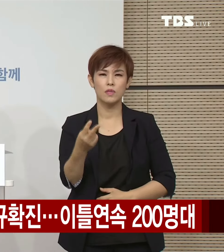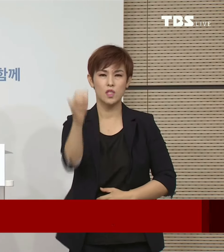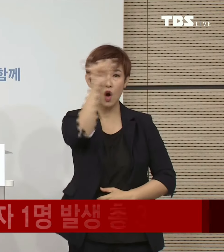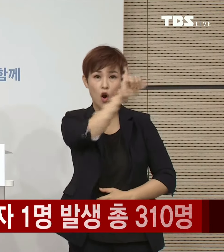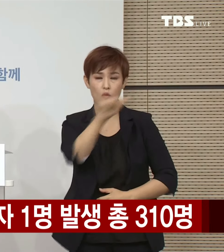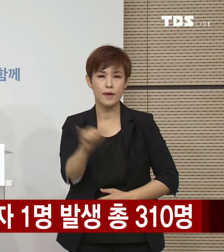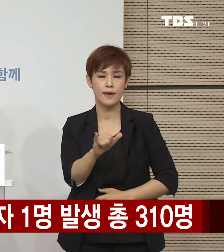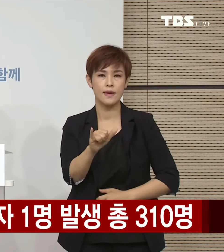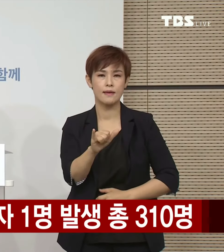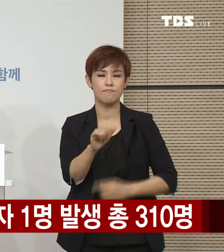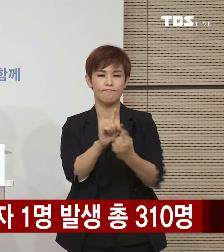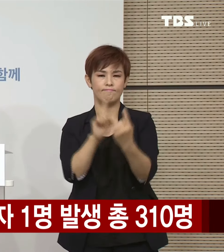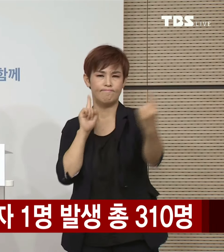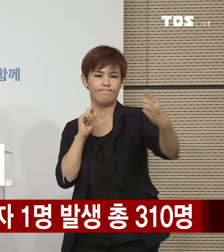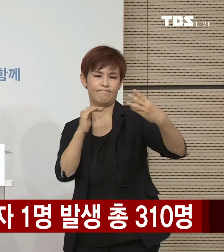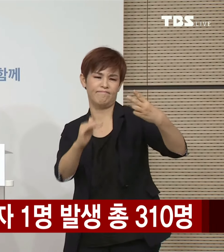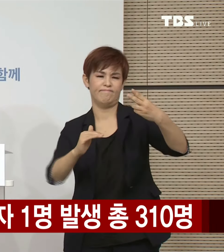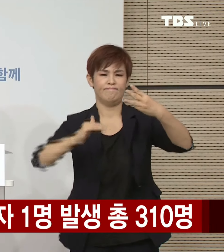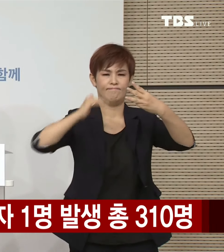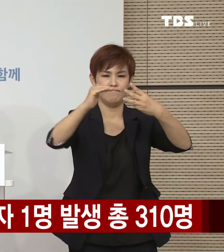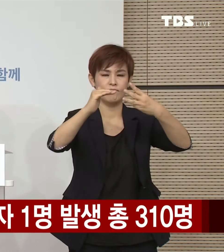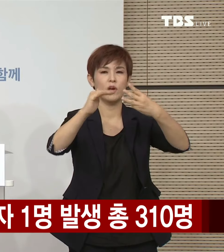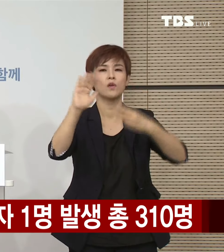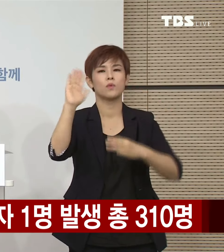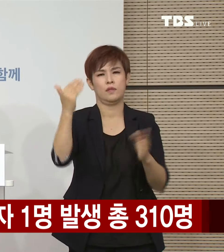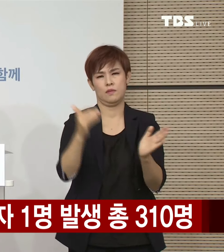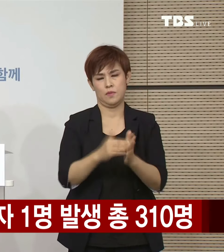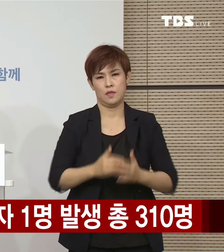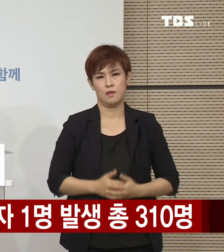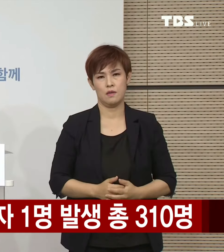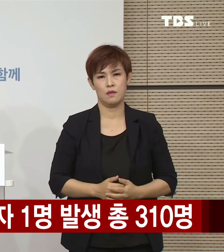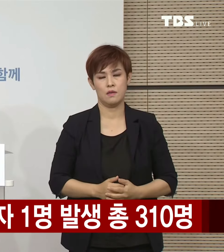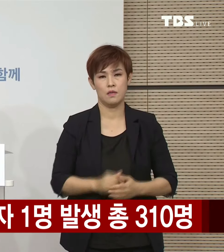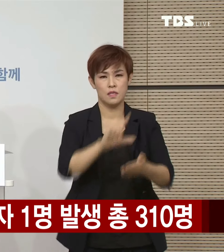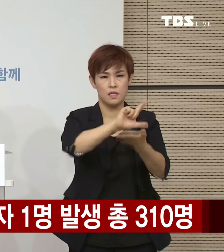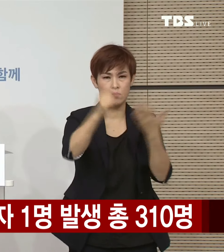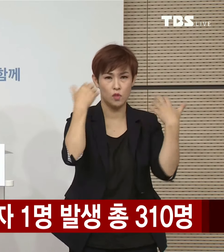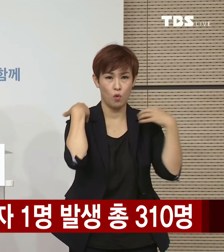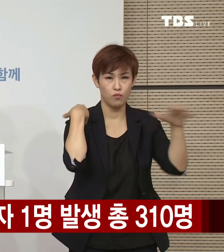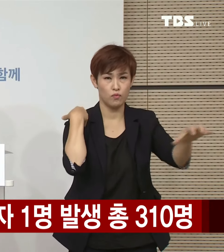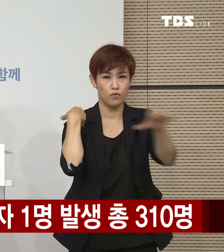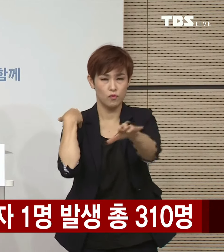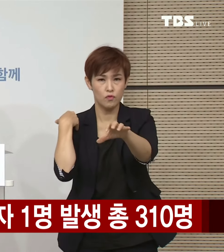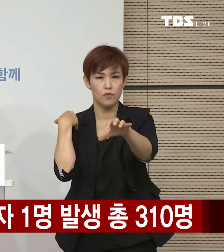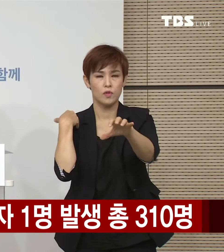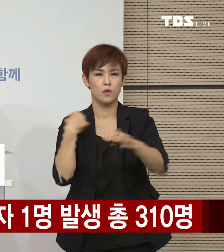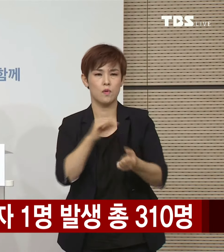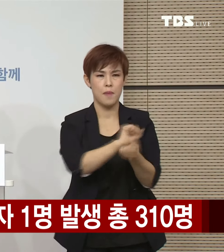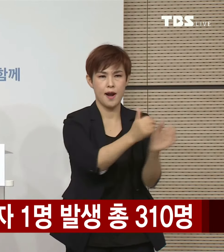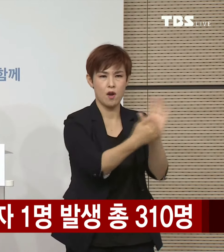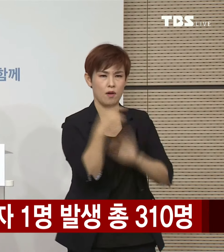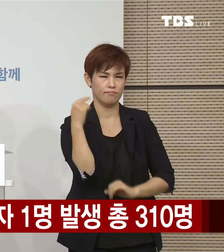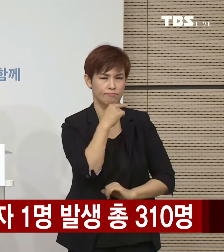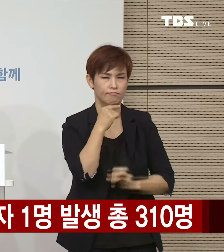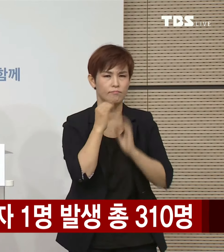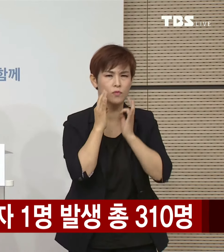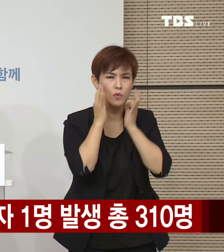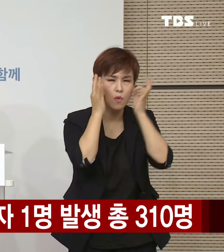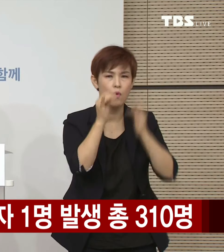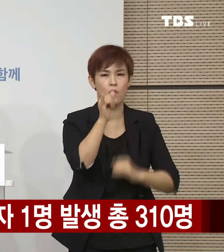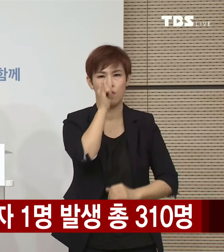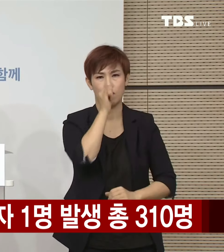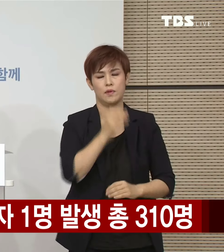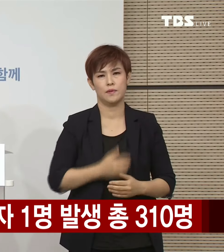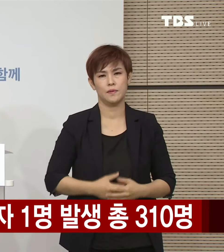격상이 시행되면서 각 지자체가 이행 점검뿐 아니라 자체적인 방역 강화 노력도